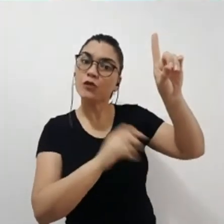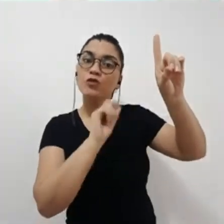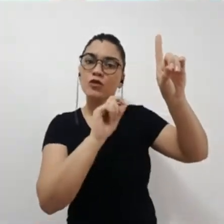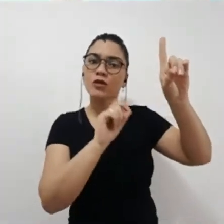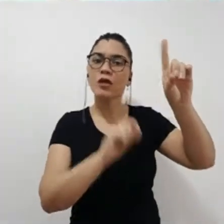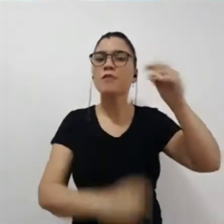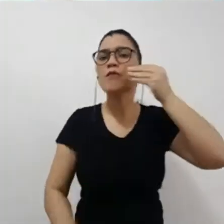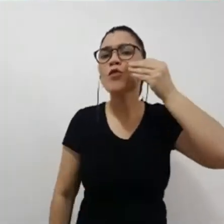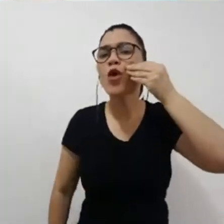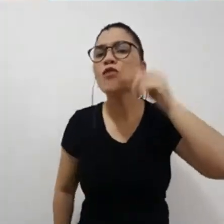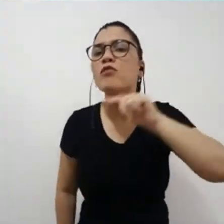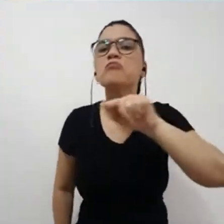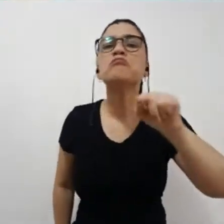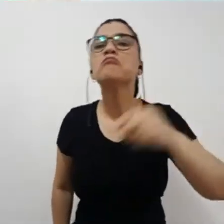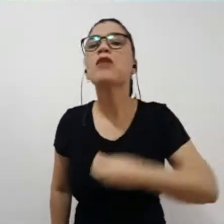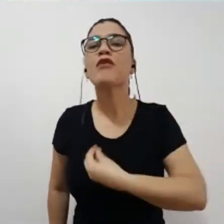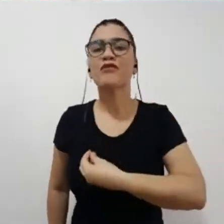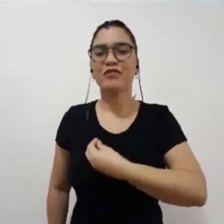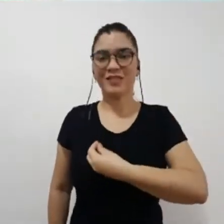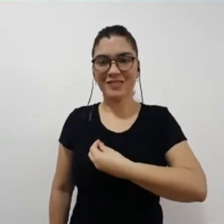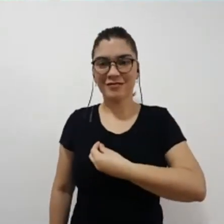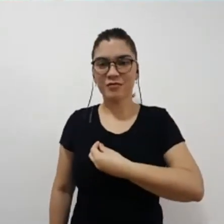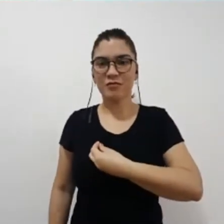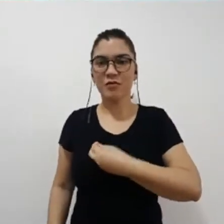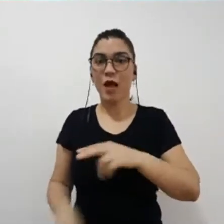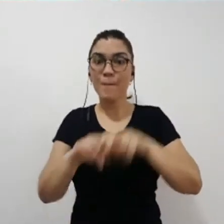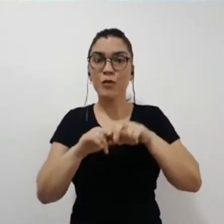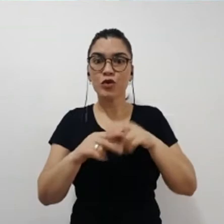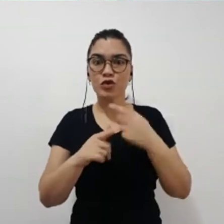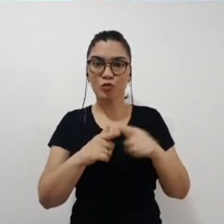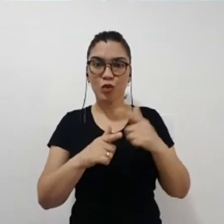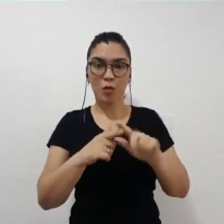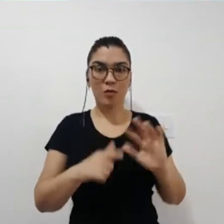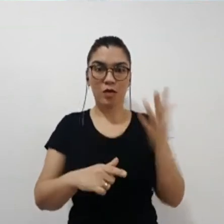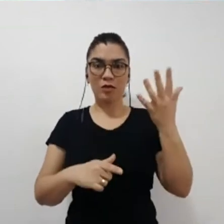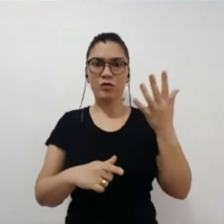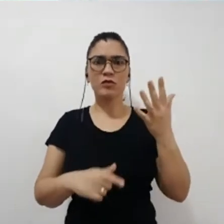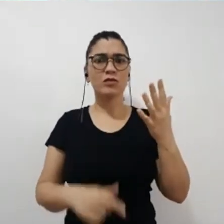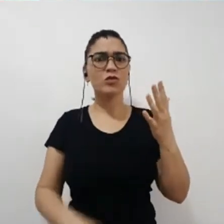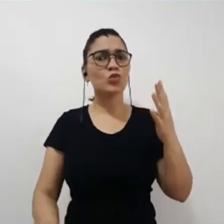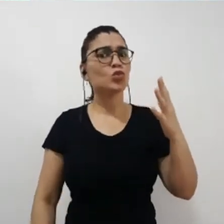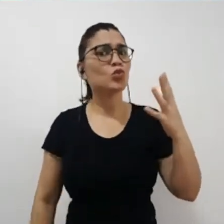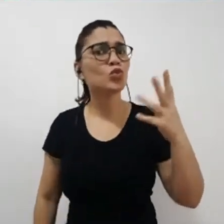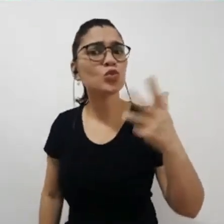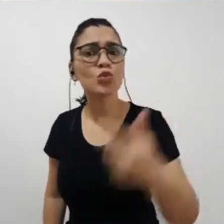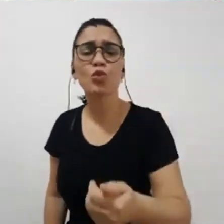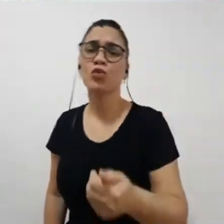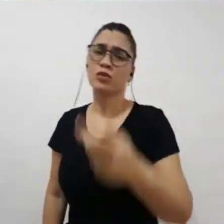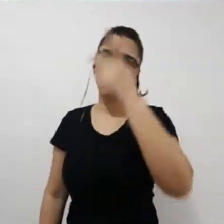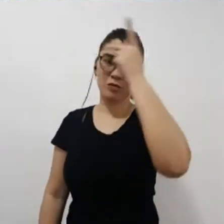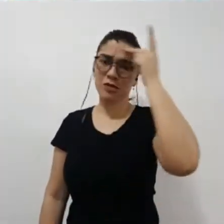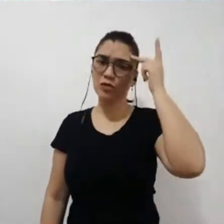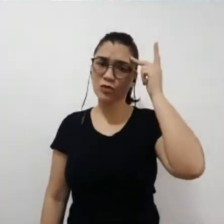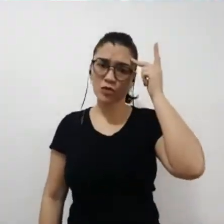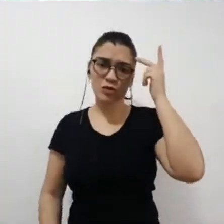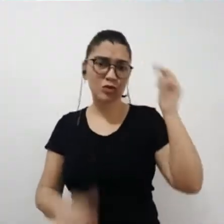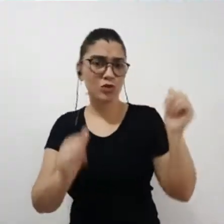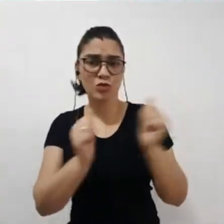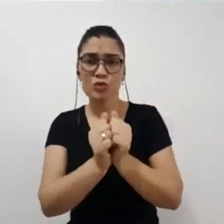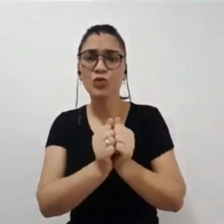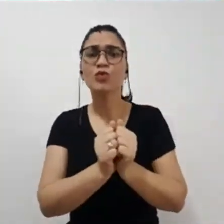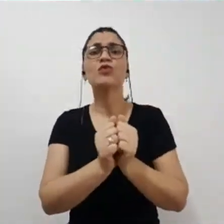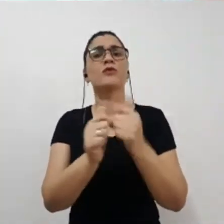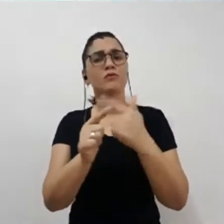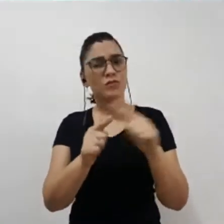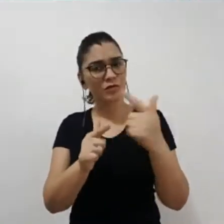Então, todos nós estamos passando por essa tribulação, irmãos. Você está passando por alguma